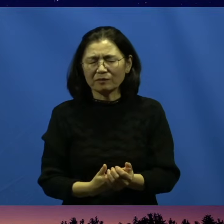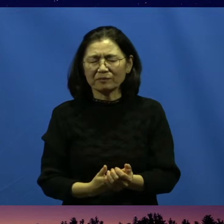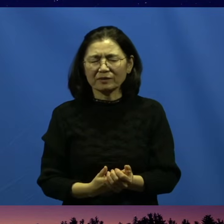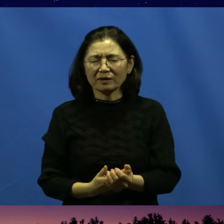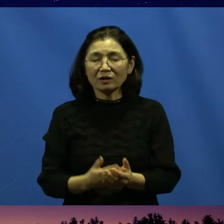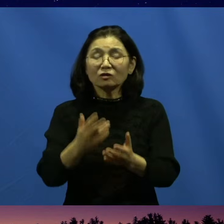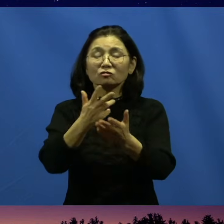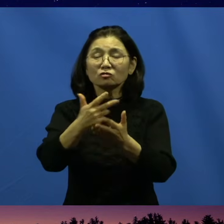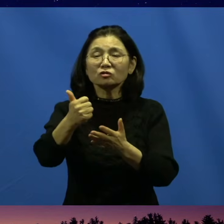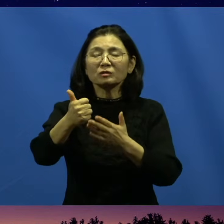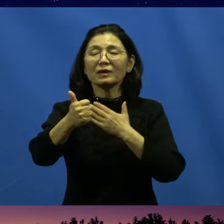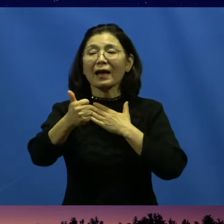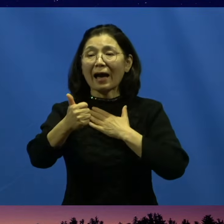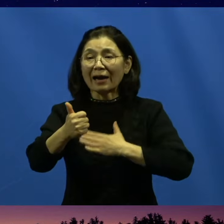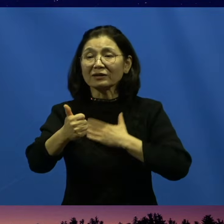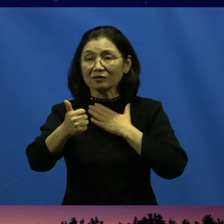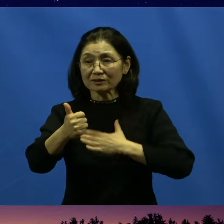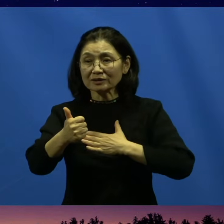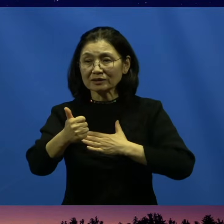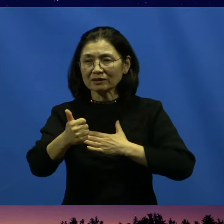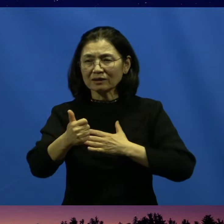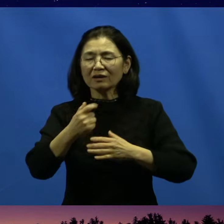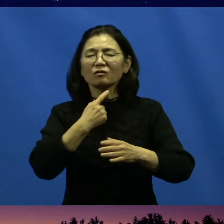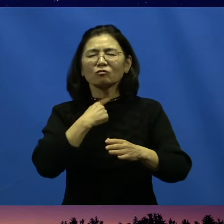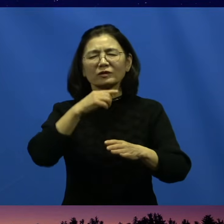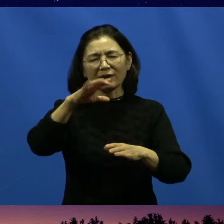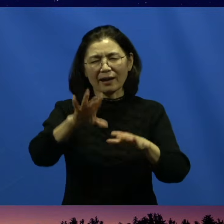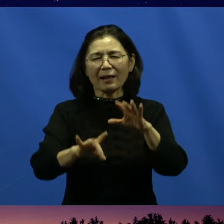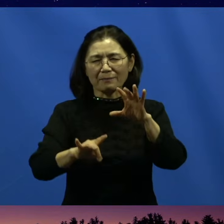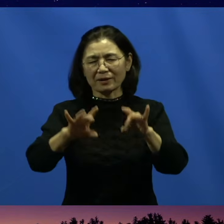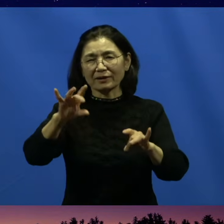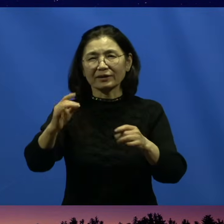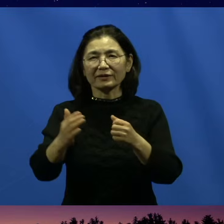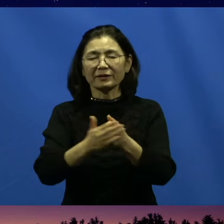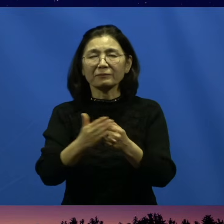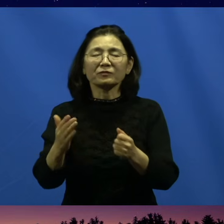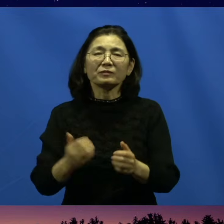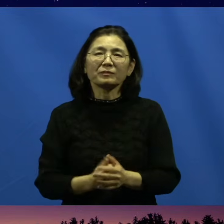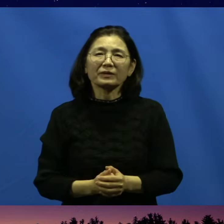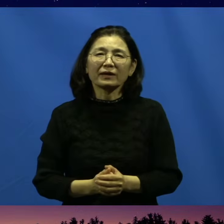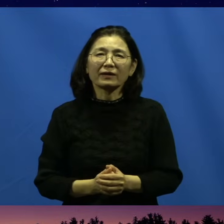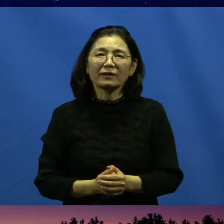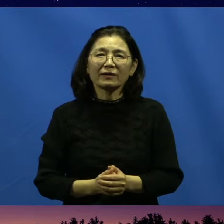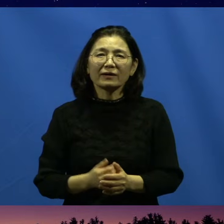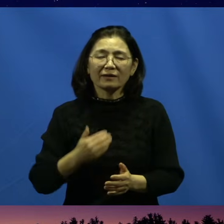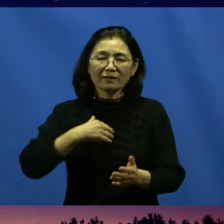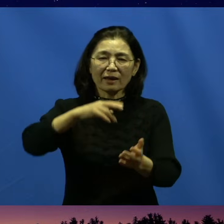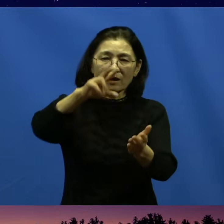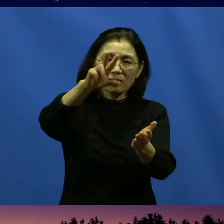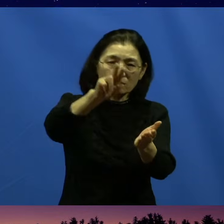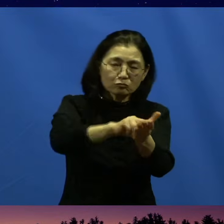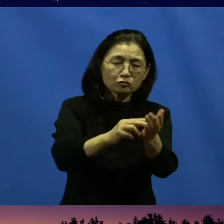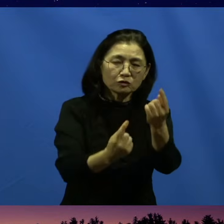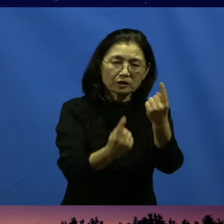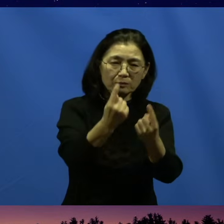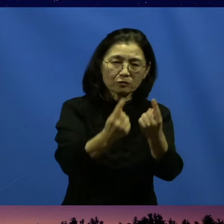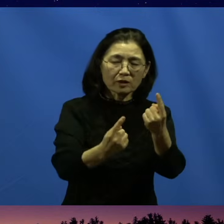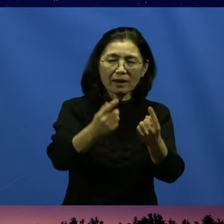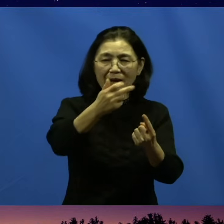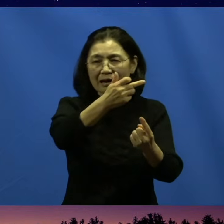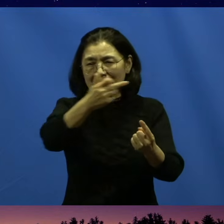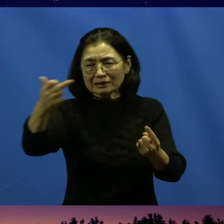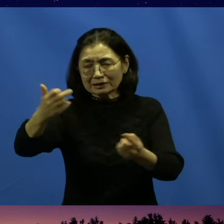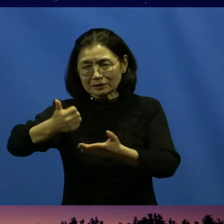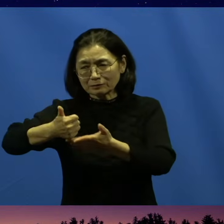것이 우리의 갈망이기 때문입니다. 그 주님이 우리 눈에 선명하게 보이면, 나의 문제보다 크신 분이 보이면